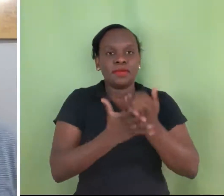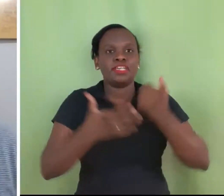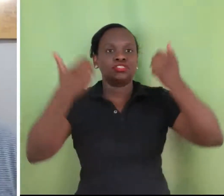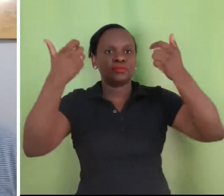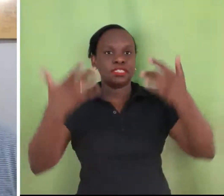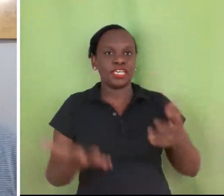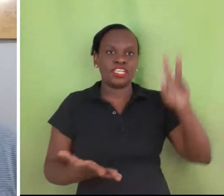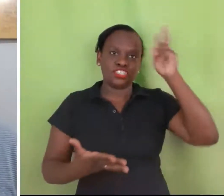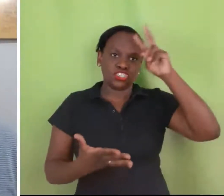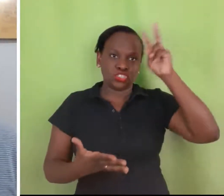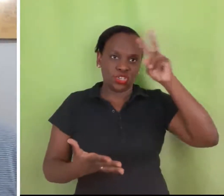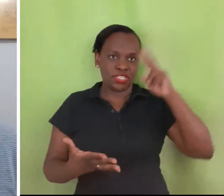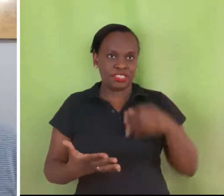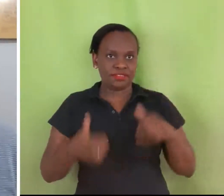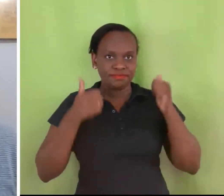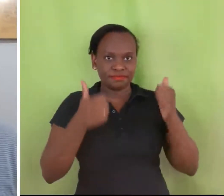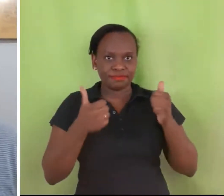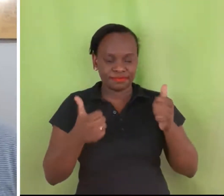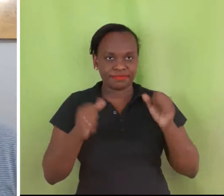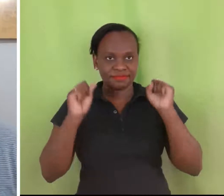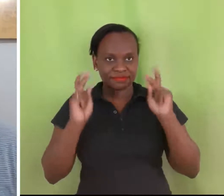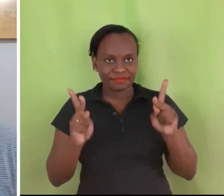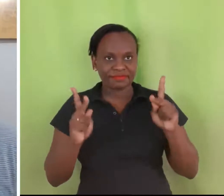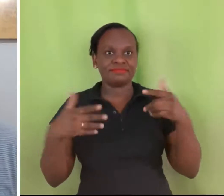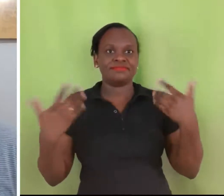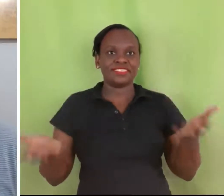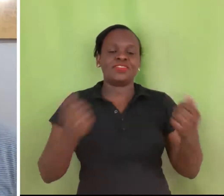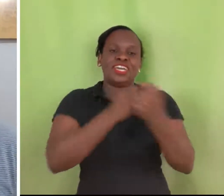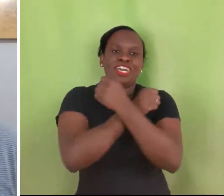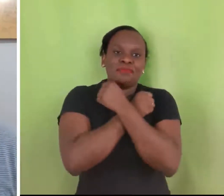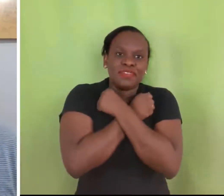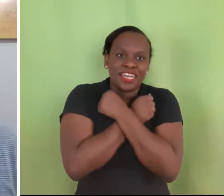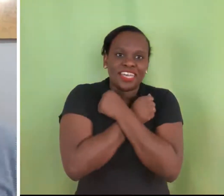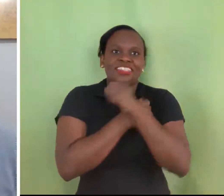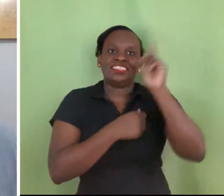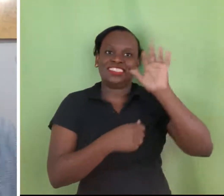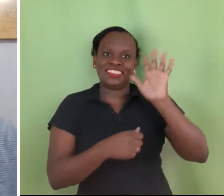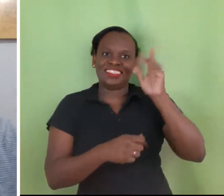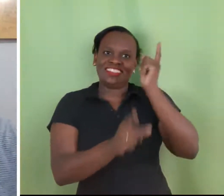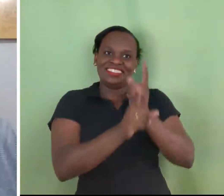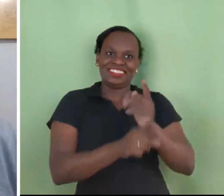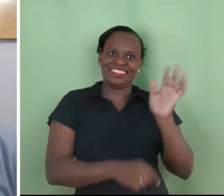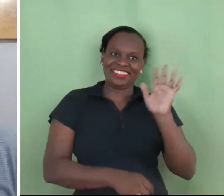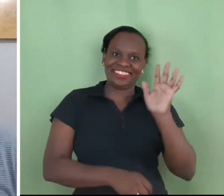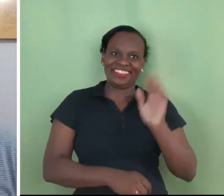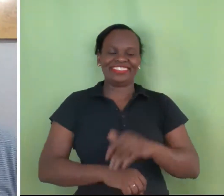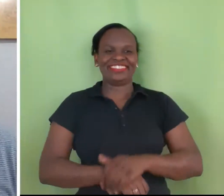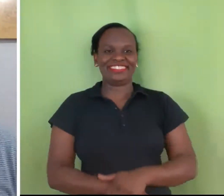sobre a história. Ok, pessoal? Então é isso, um abraço e até mais. Tchau, tchau.